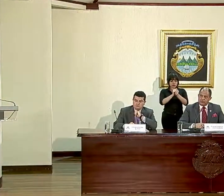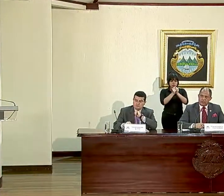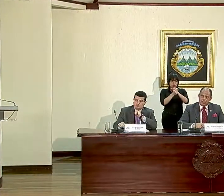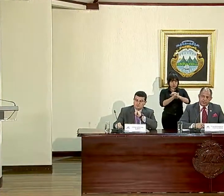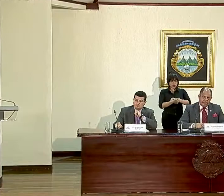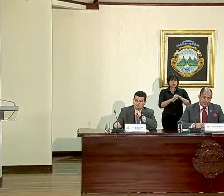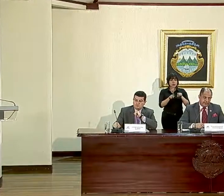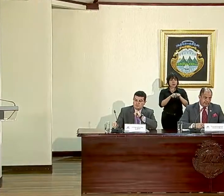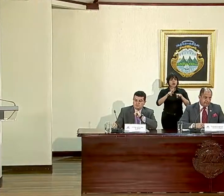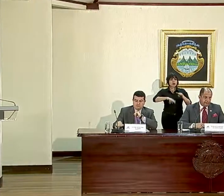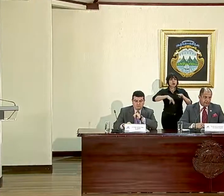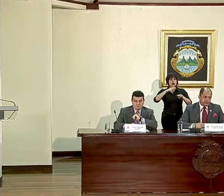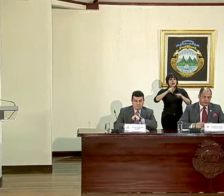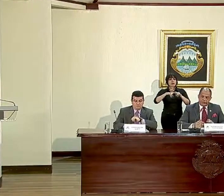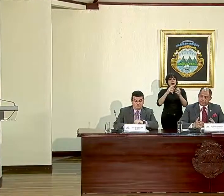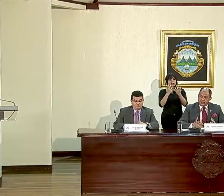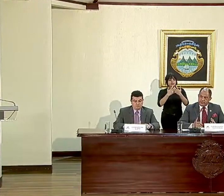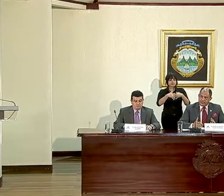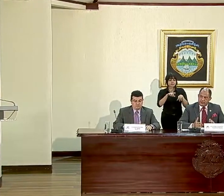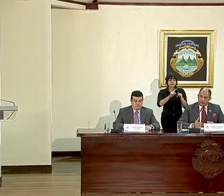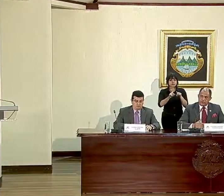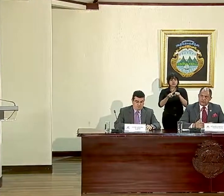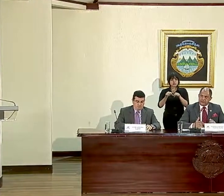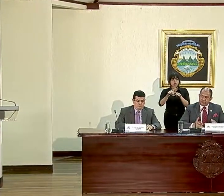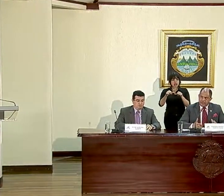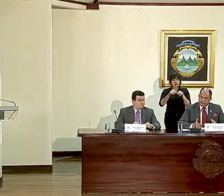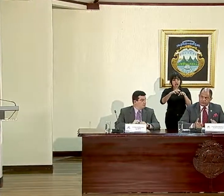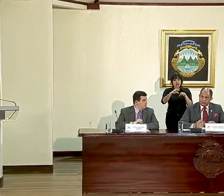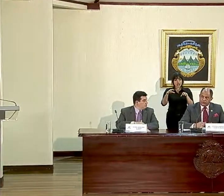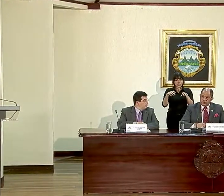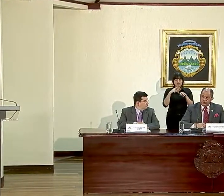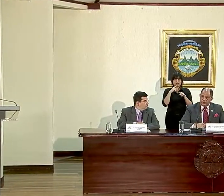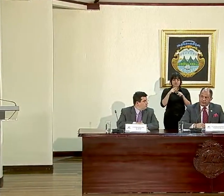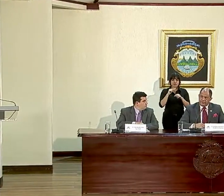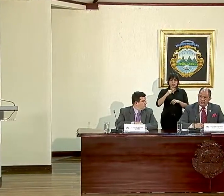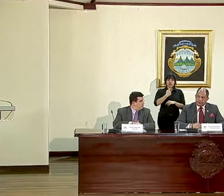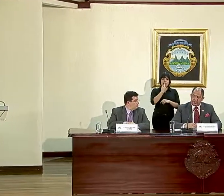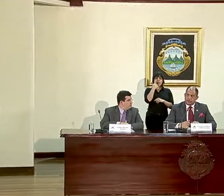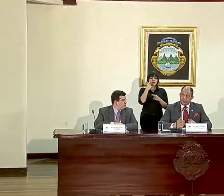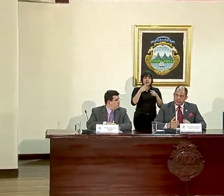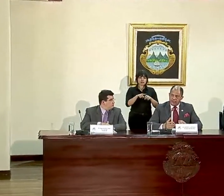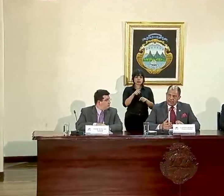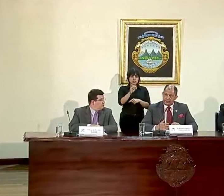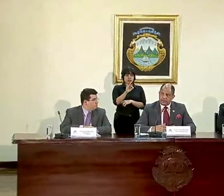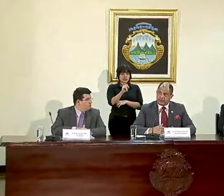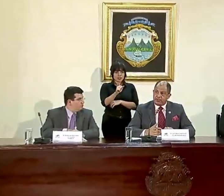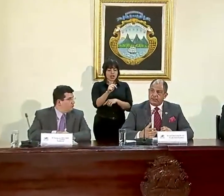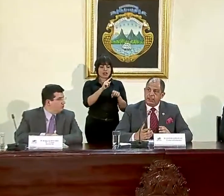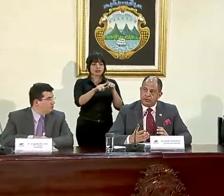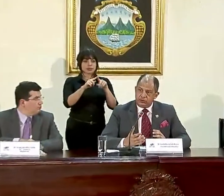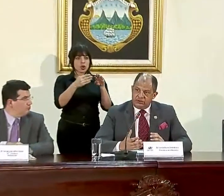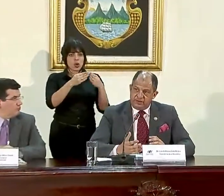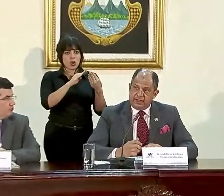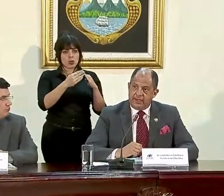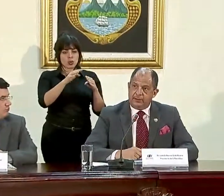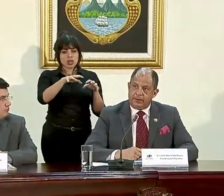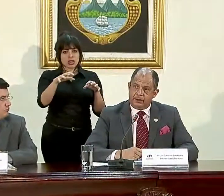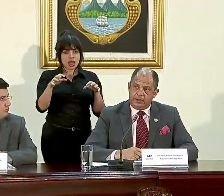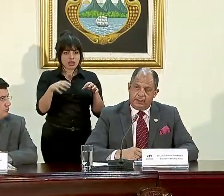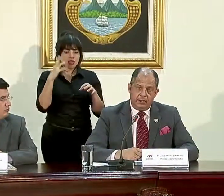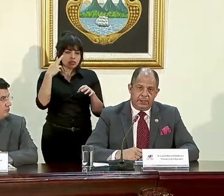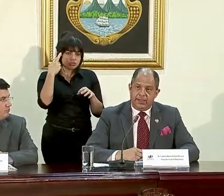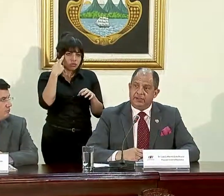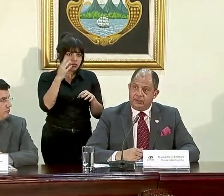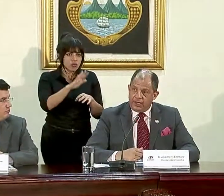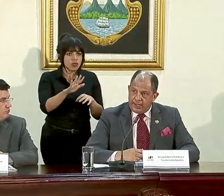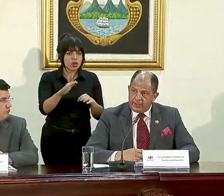normalización. Hay sectores que han quedado lesionados por lo ocurrido en el FIA, hay comunidades que están